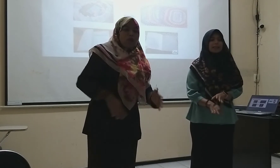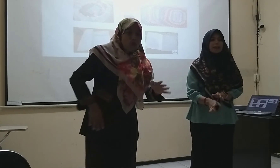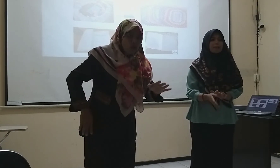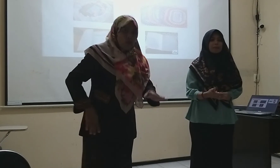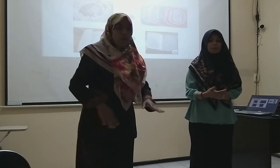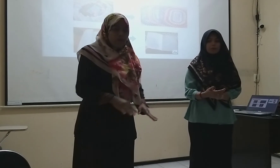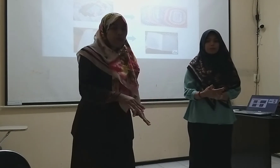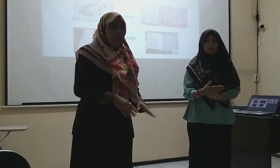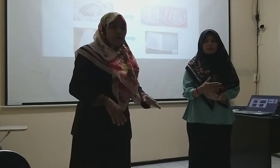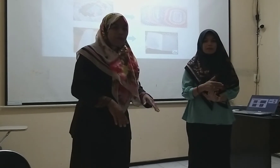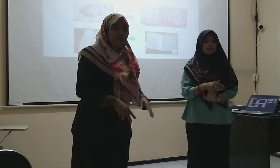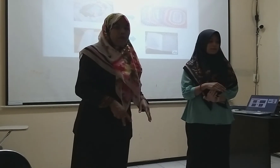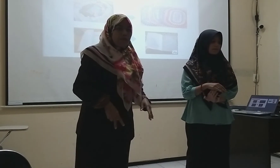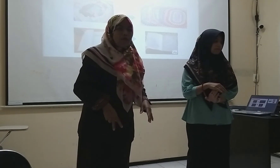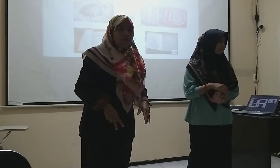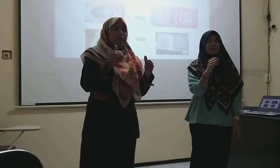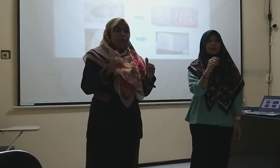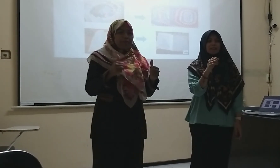Sisa-sisa buku.